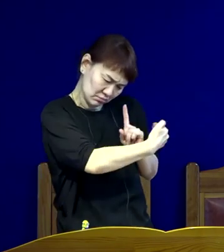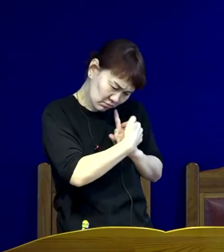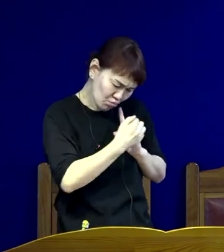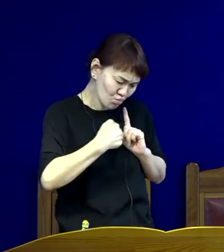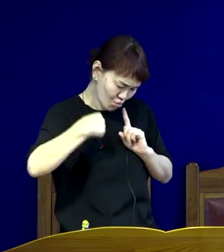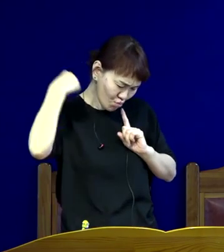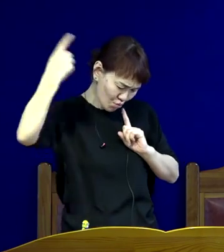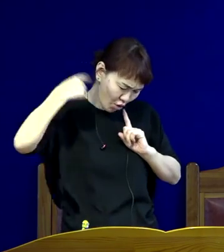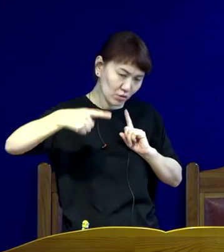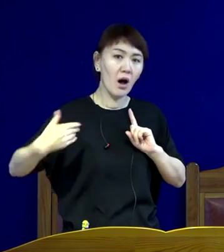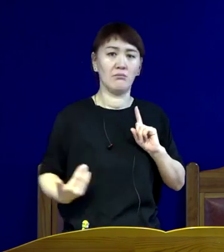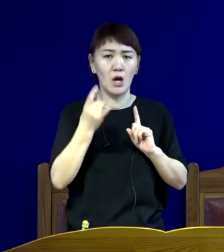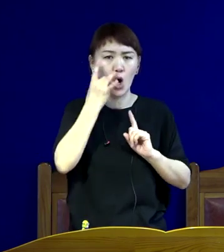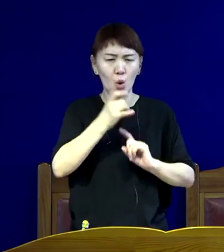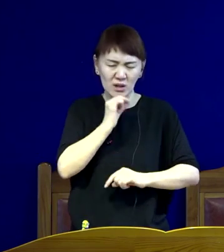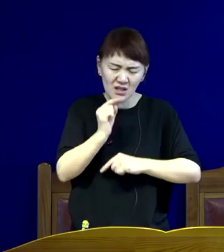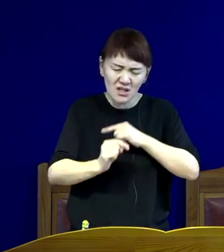ёстой байдаг.